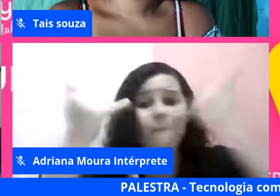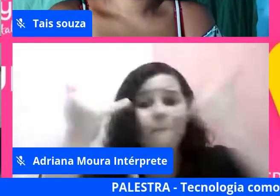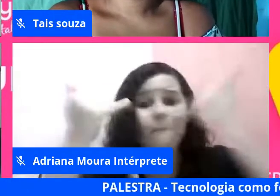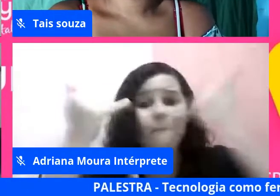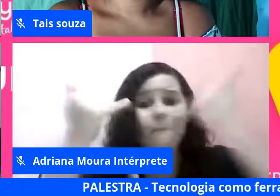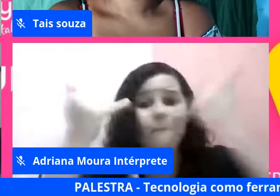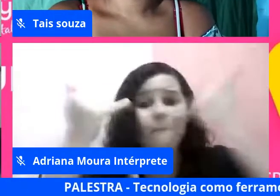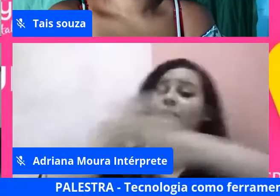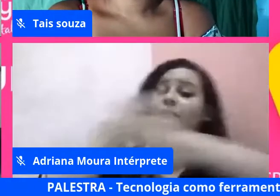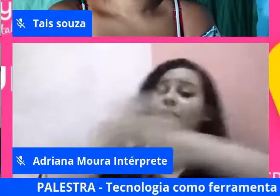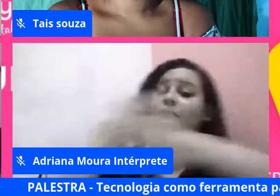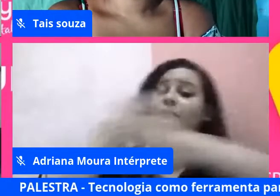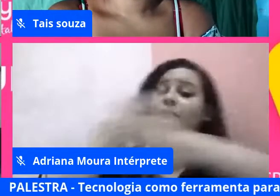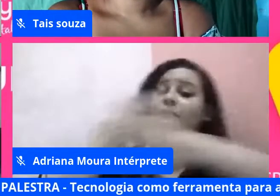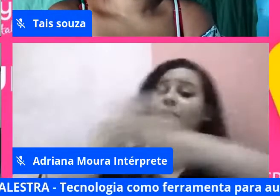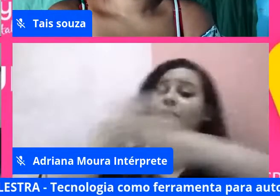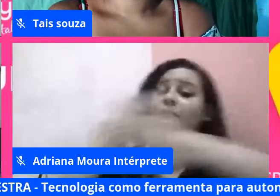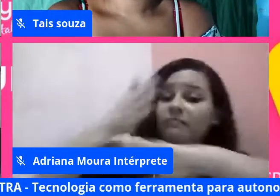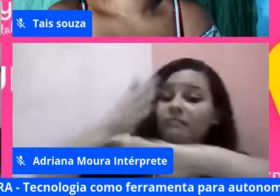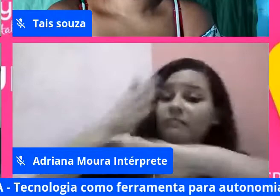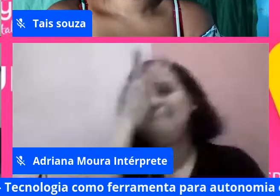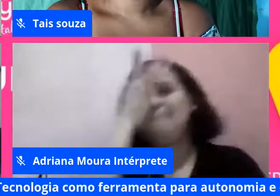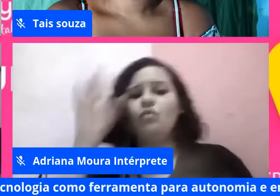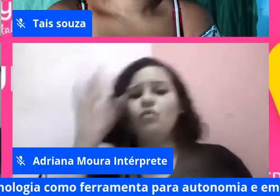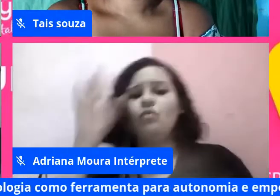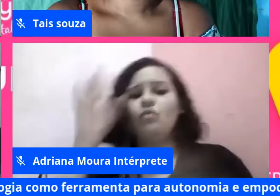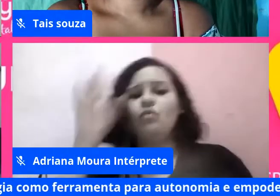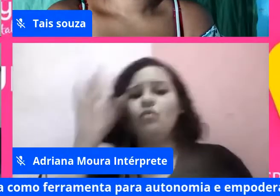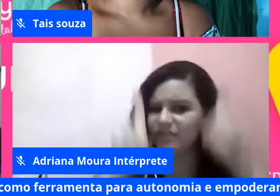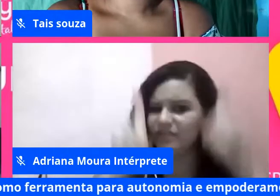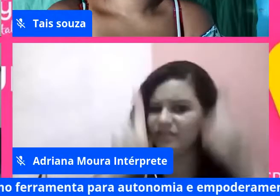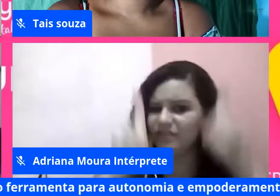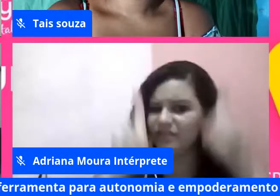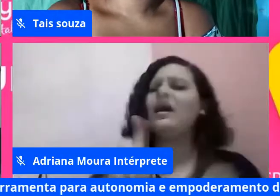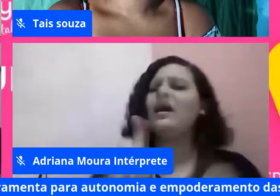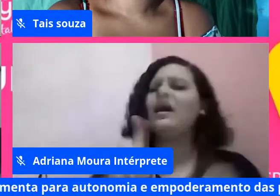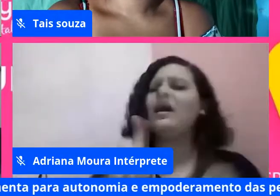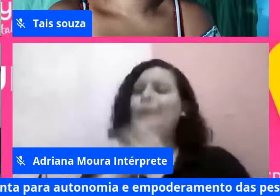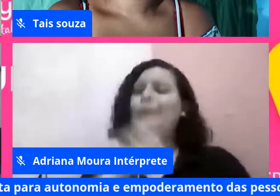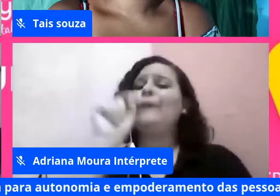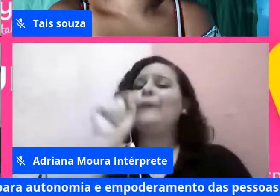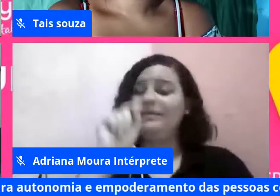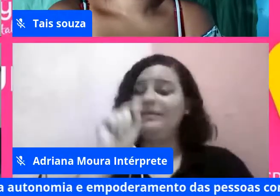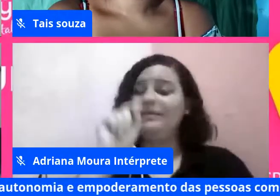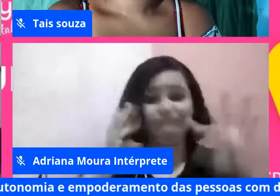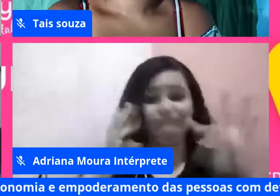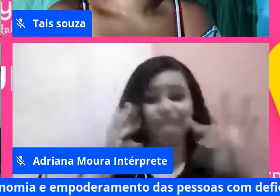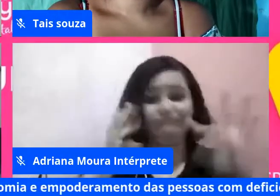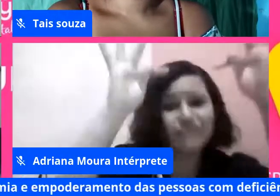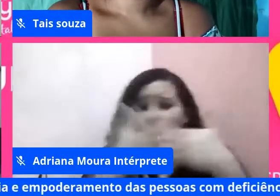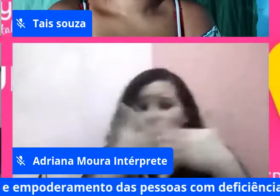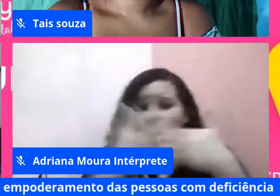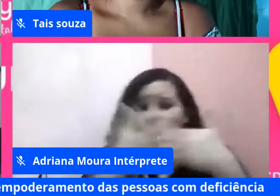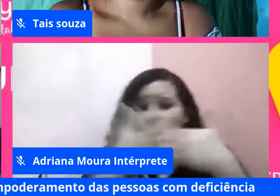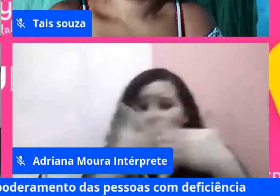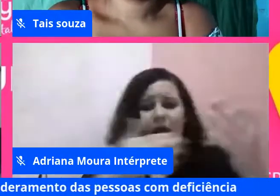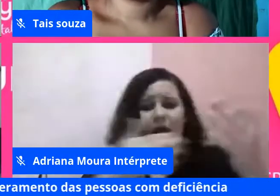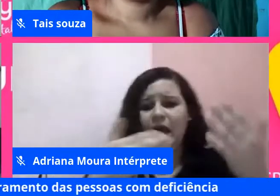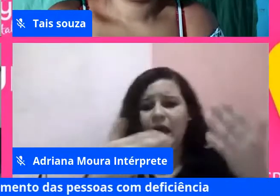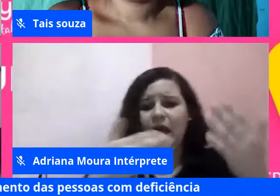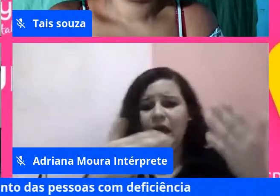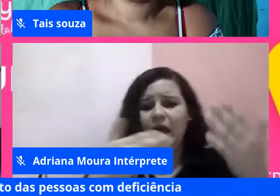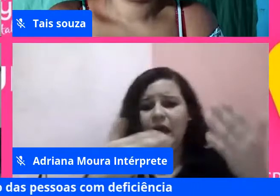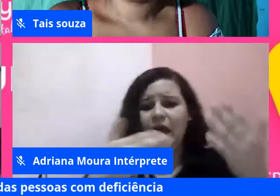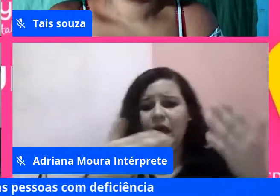muitas vezes a tecnologia, seja ela de que nível for, né, nós estamos falando de uma... Eu estava